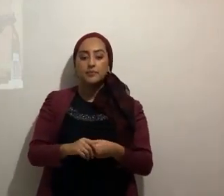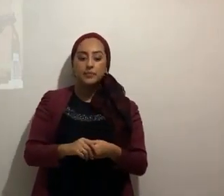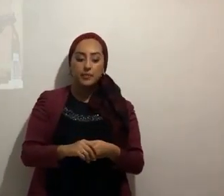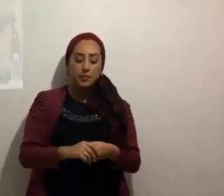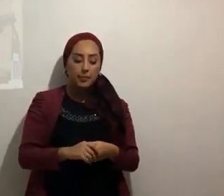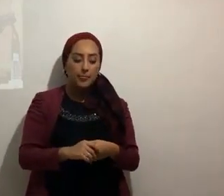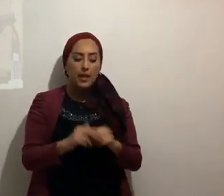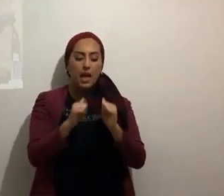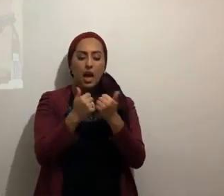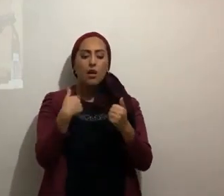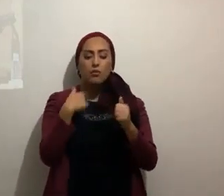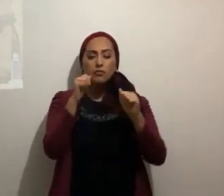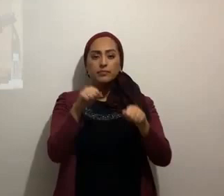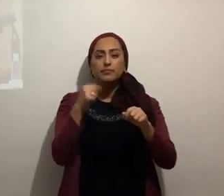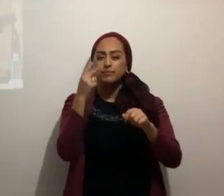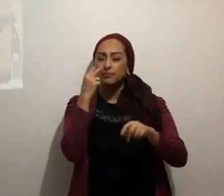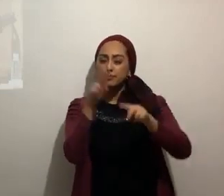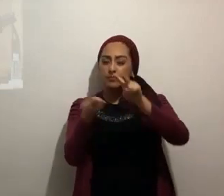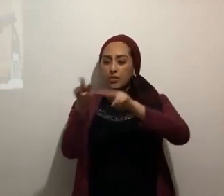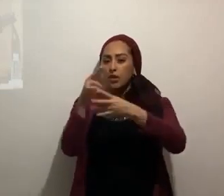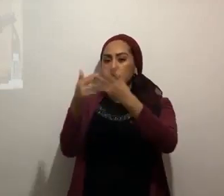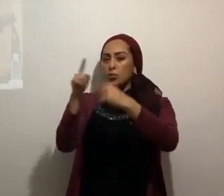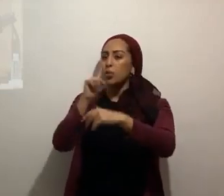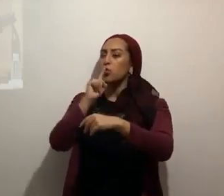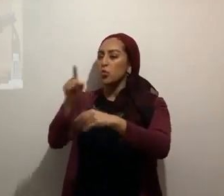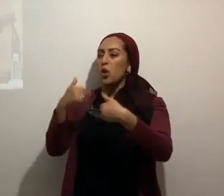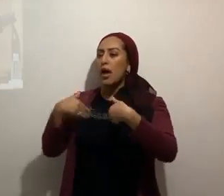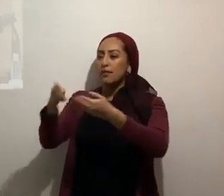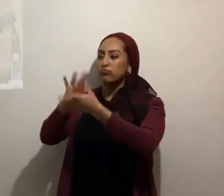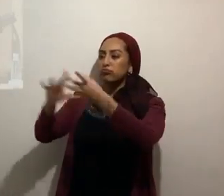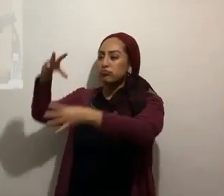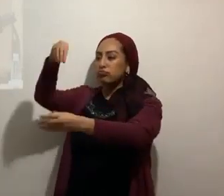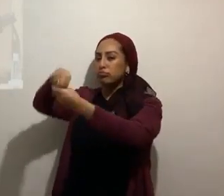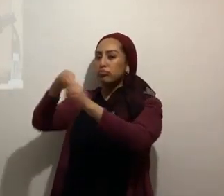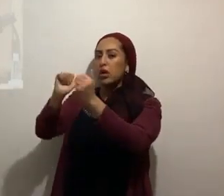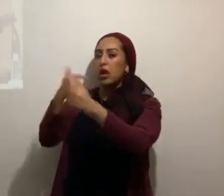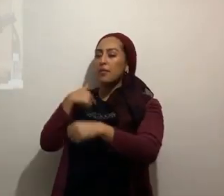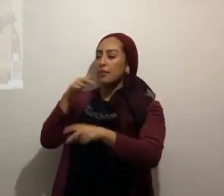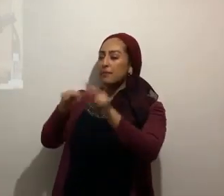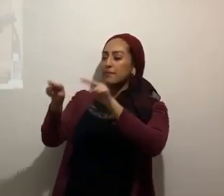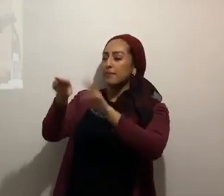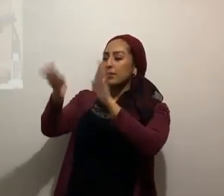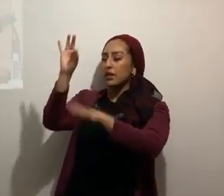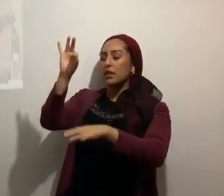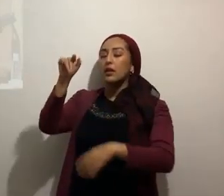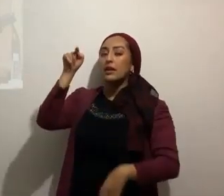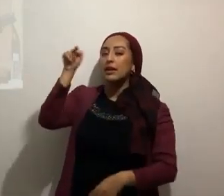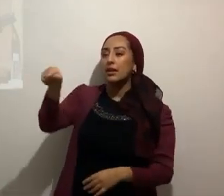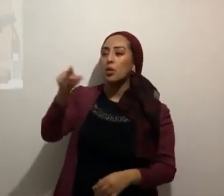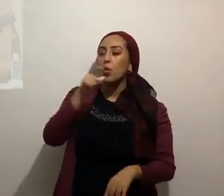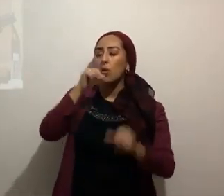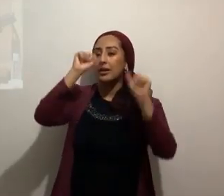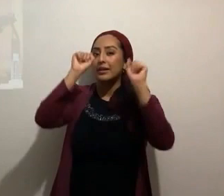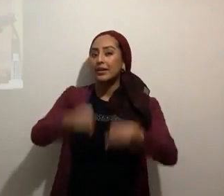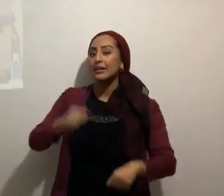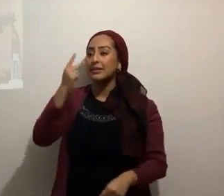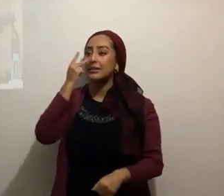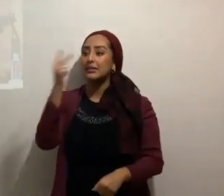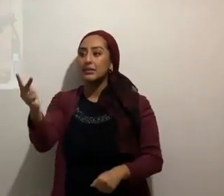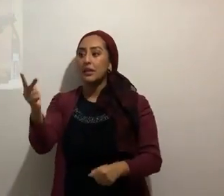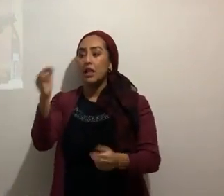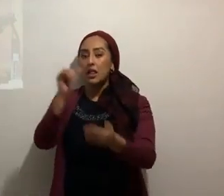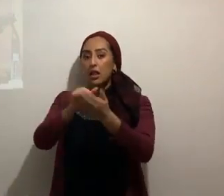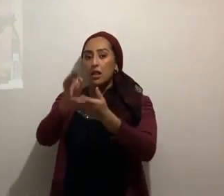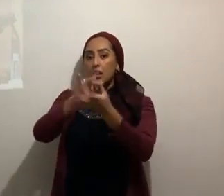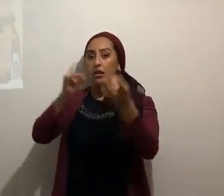entonces, ¿cómo se puede identificar a alguien que tenga ya el bautismo del Ruach HaKodesh? Aquel que se nota que el Ruach